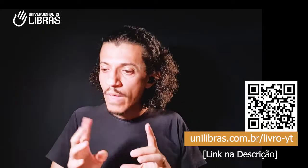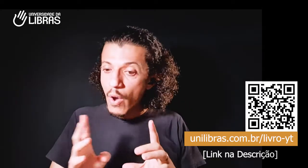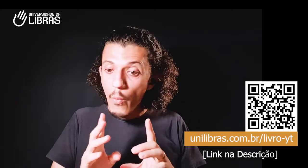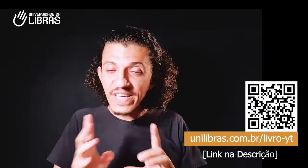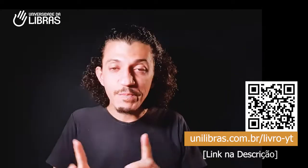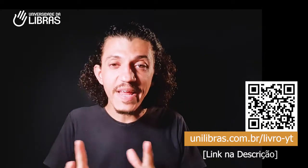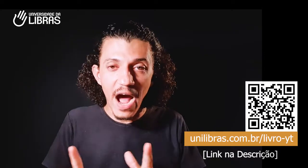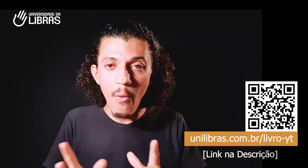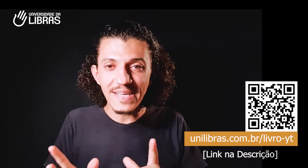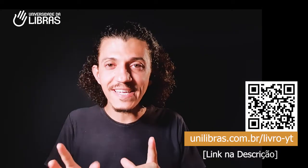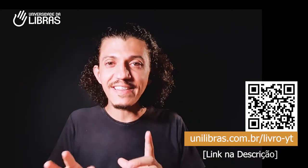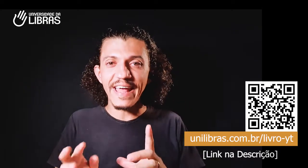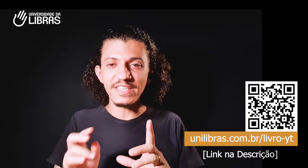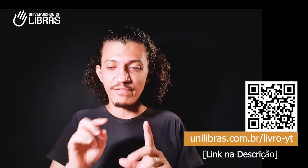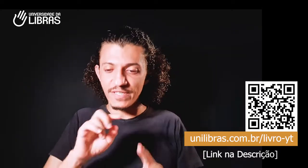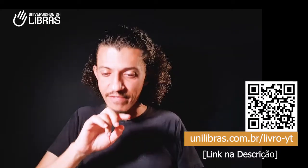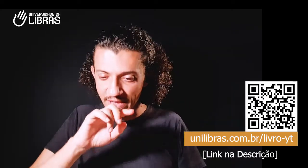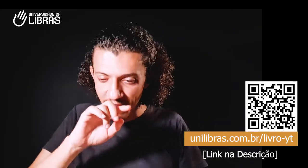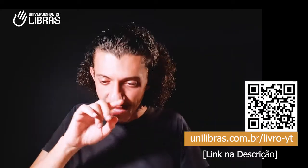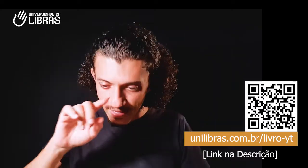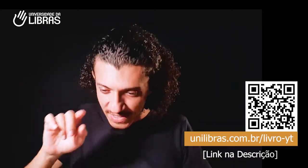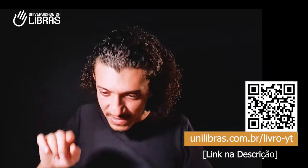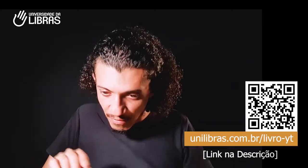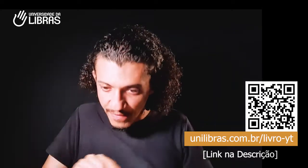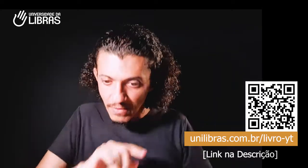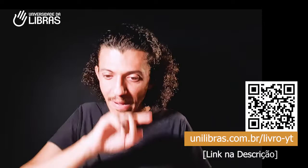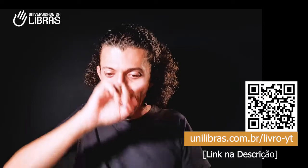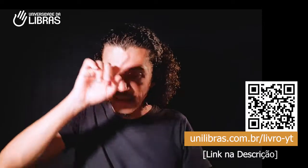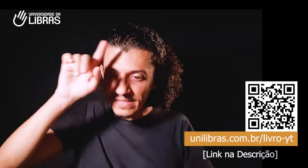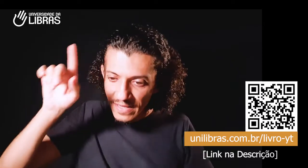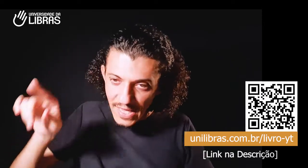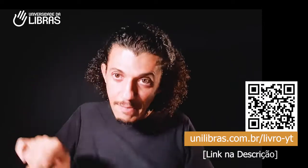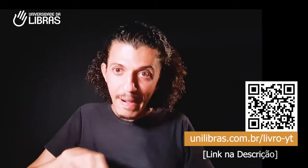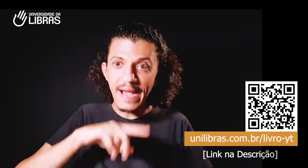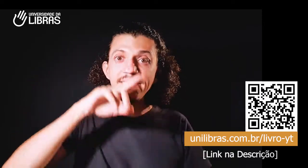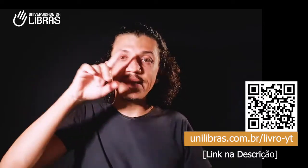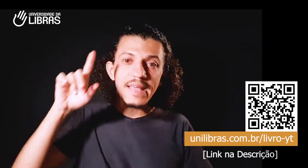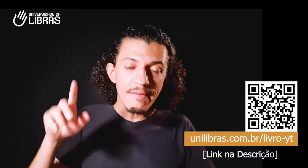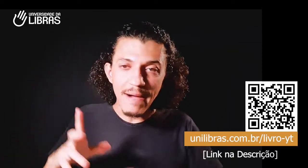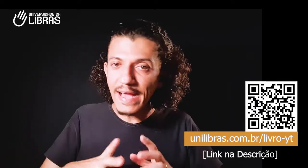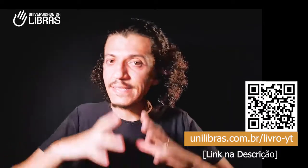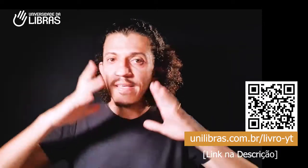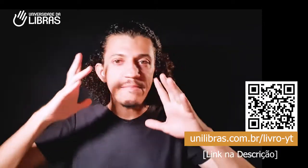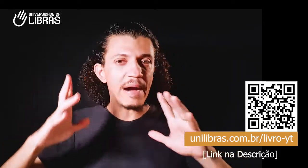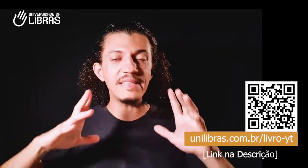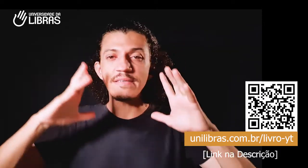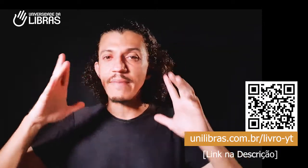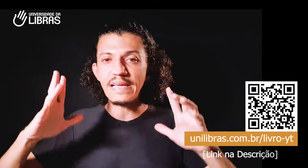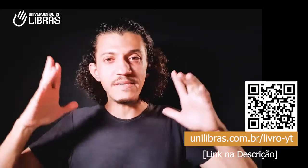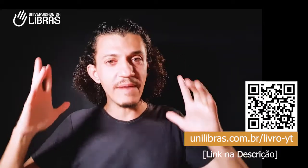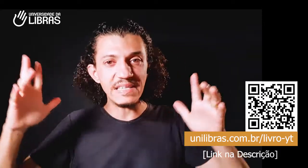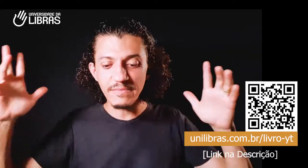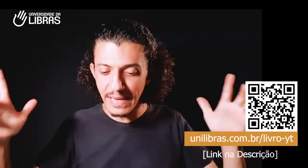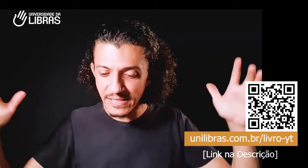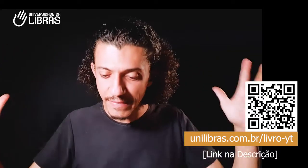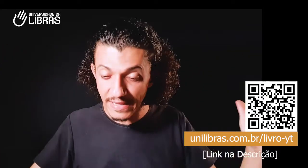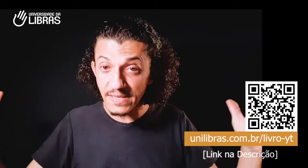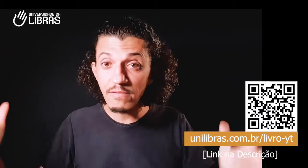uma espiral ascendente você vai se desenvolvendo mais e mais e mais e mais e mais e mais e mais e